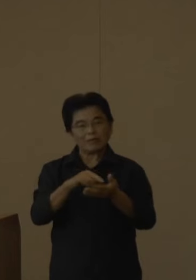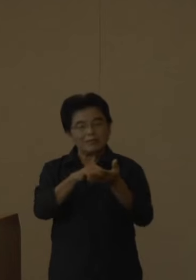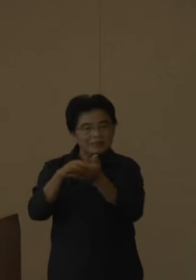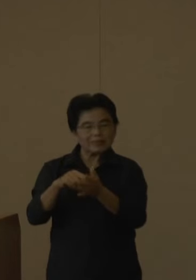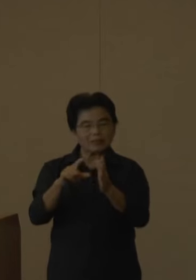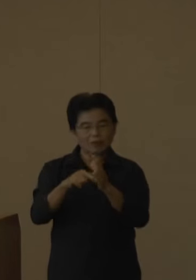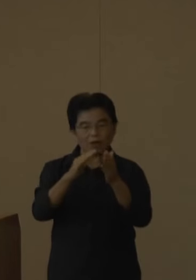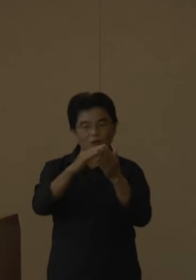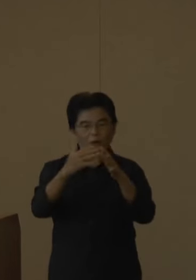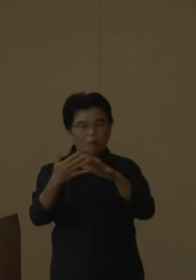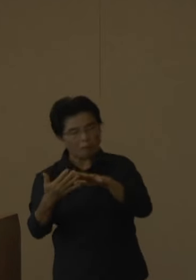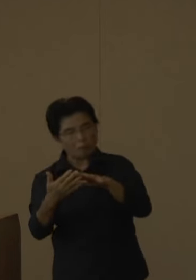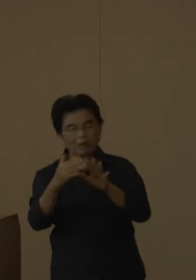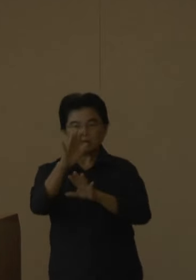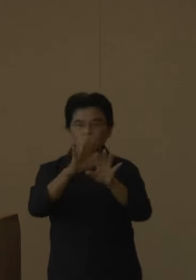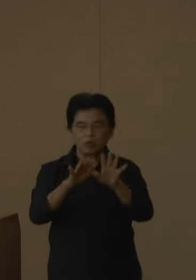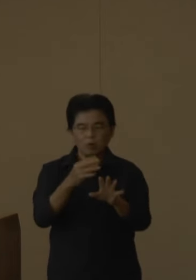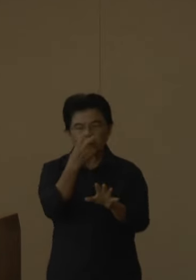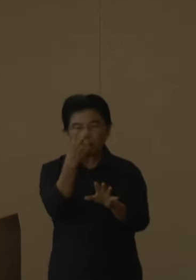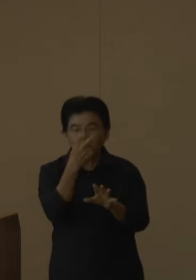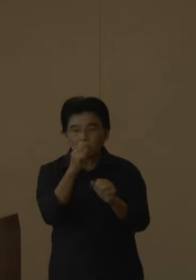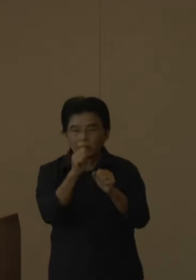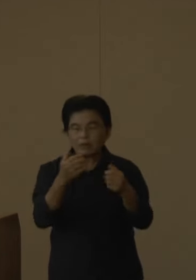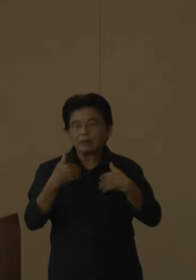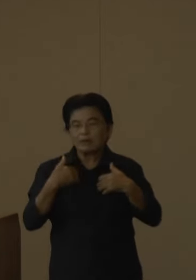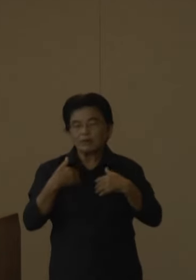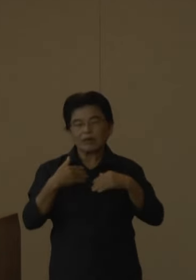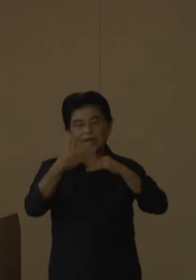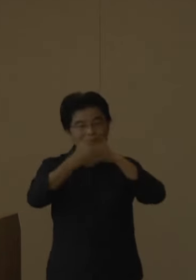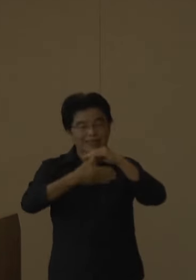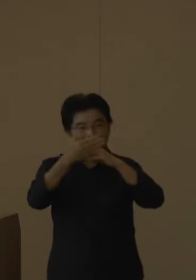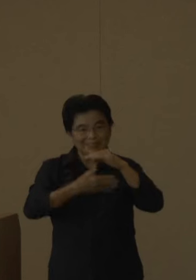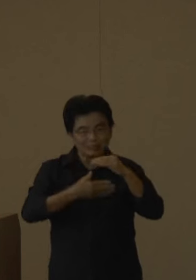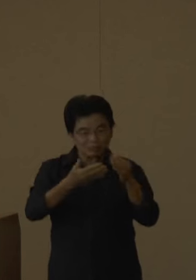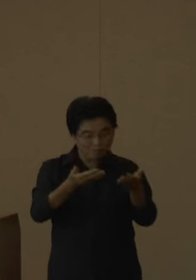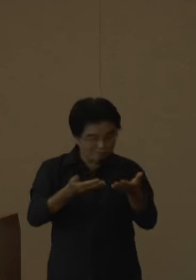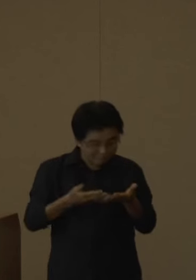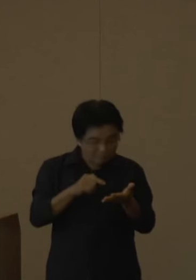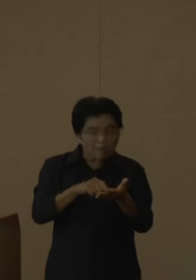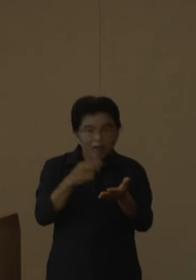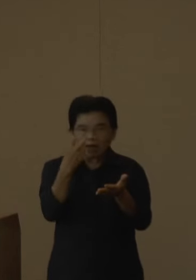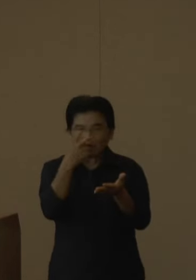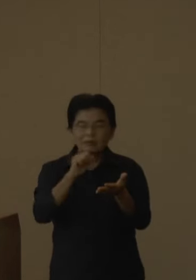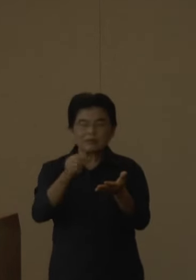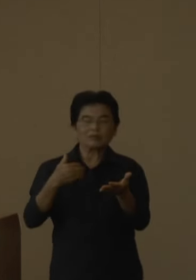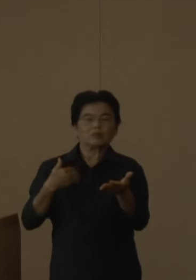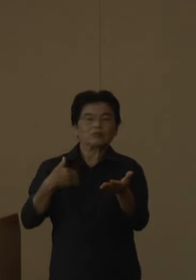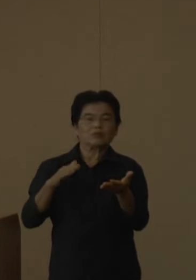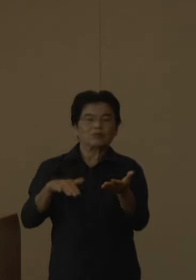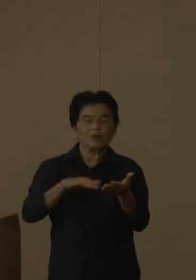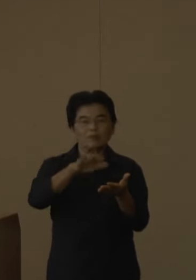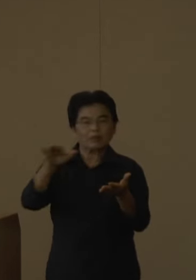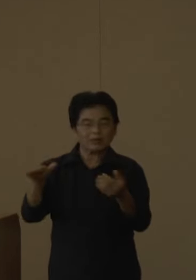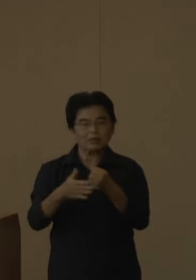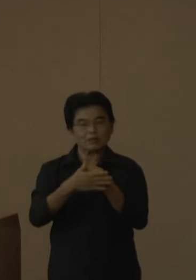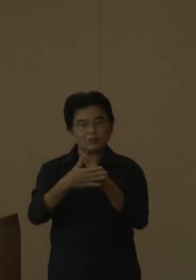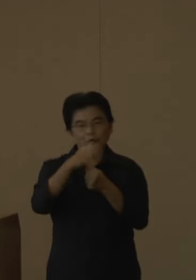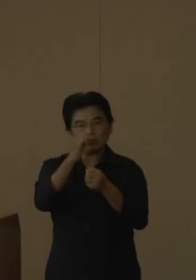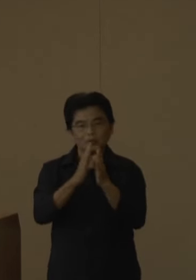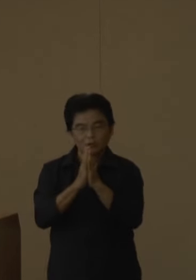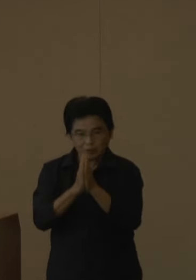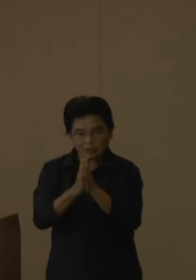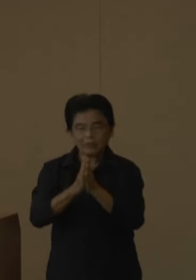屋等の被害状況の確認が必要な場合には写真などをご確認させていただくことがあります。皆さんもご協力をよろしくお願いい